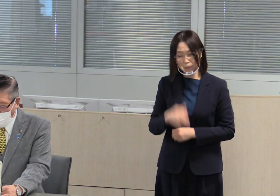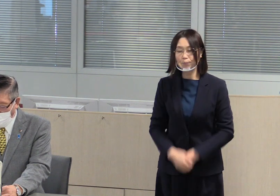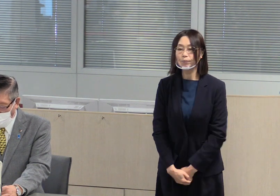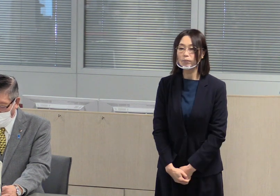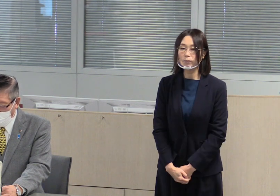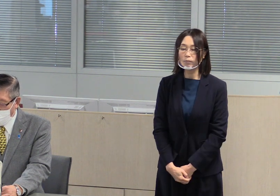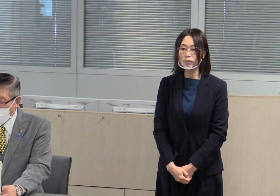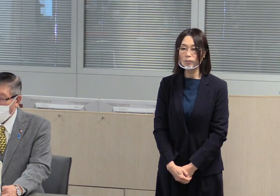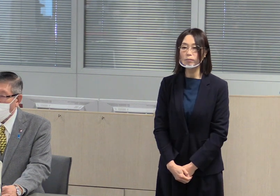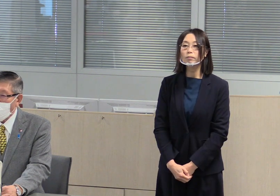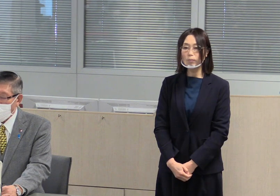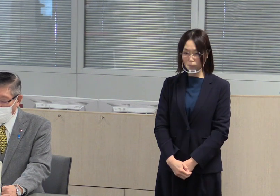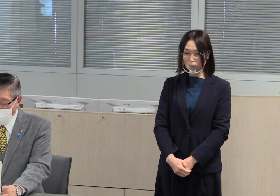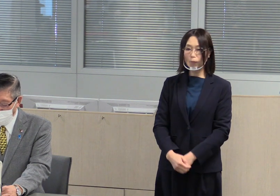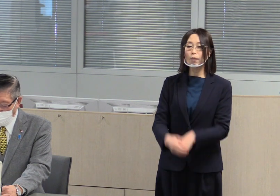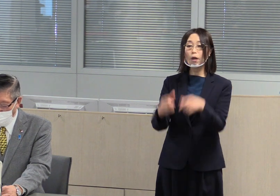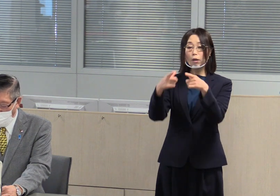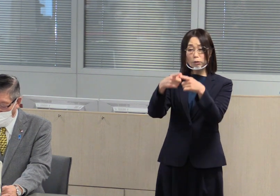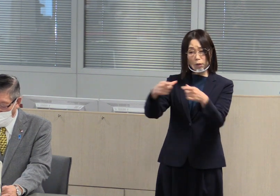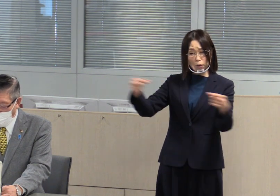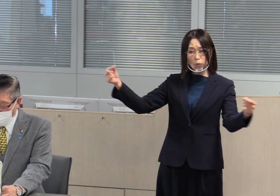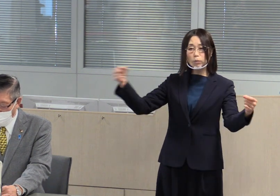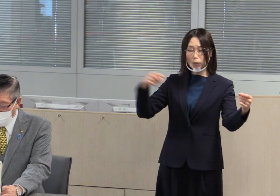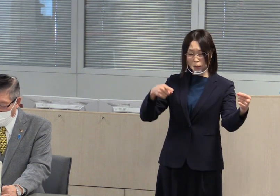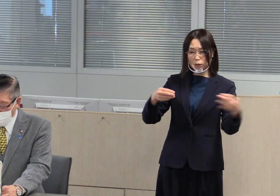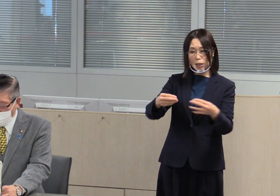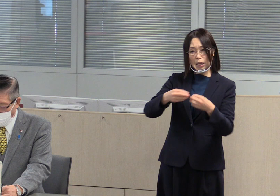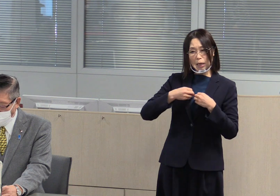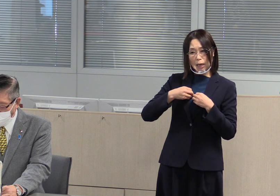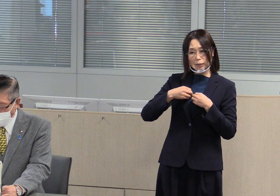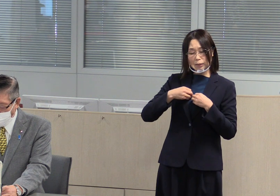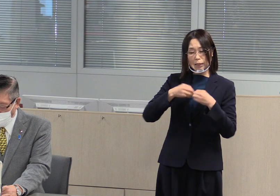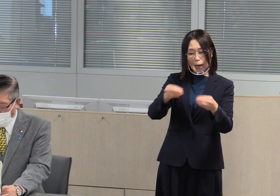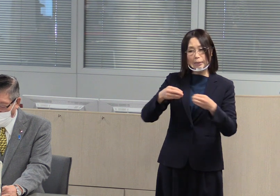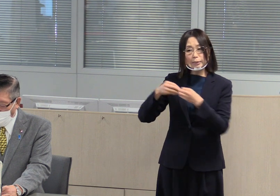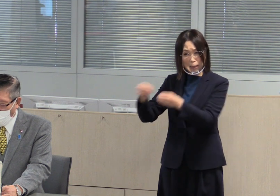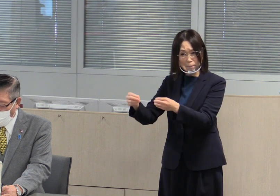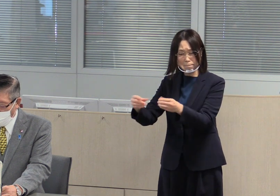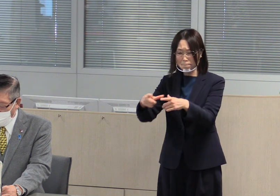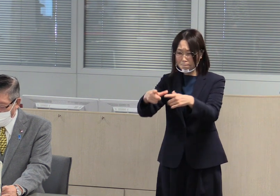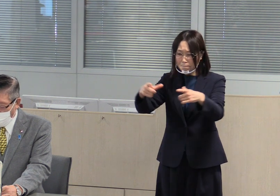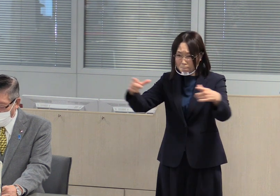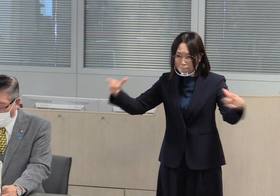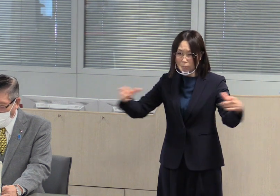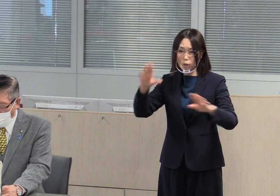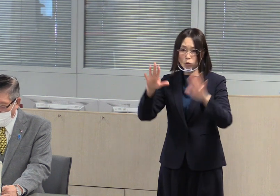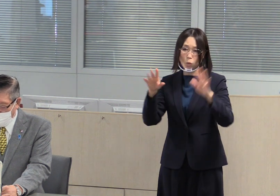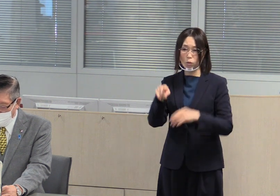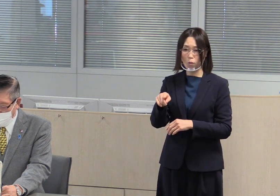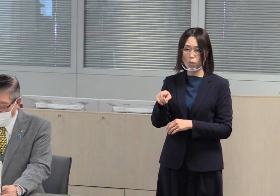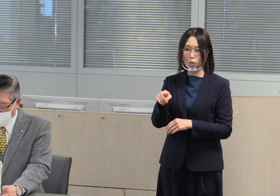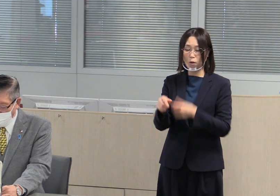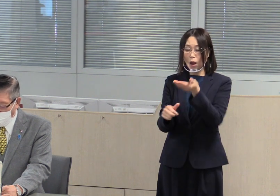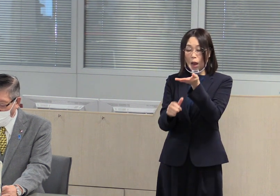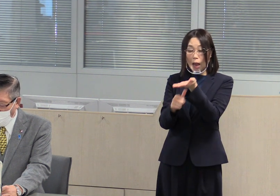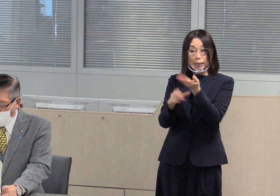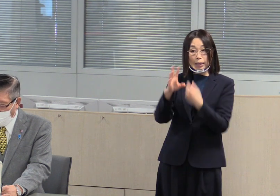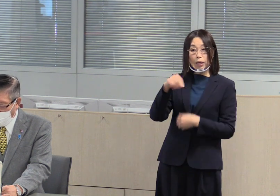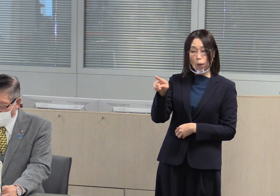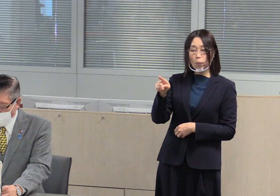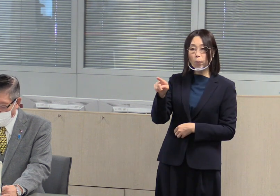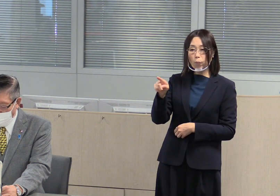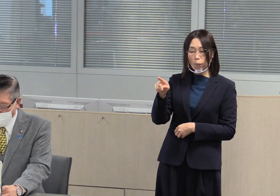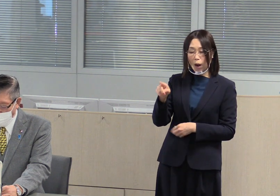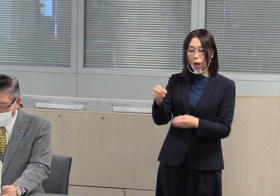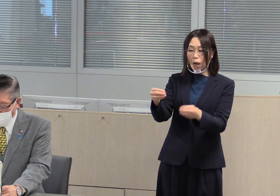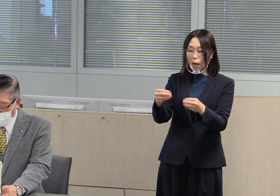いずれ、全国的に感染が拡大傾向にあります。本県においては、1ヶ月近